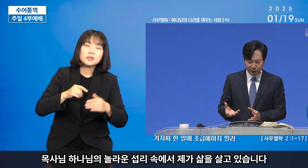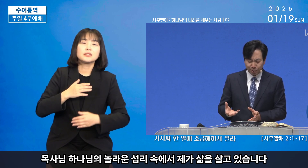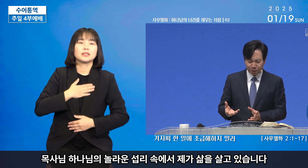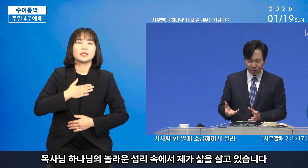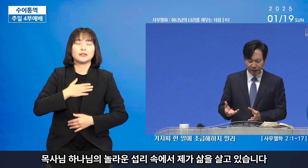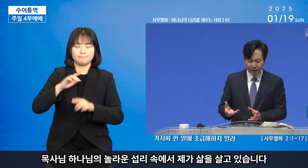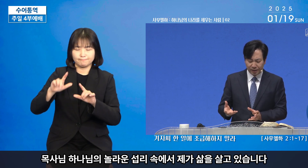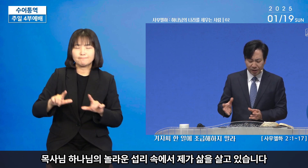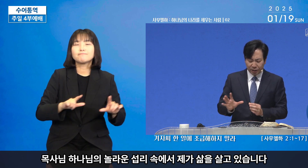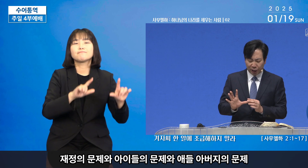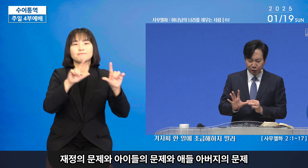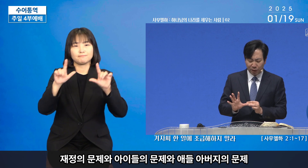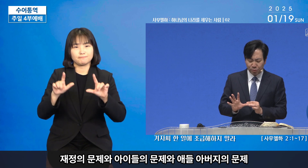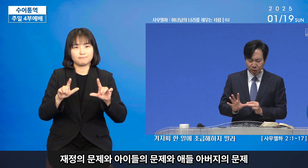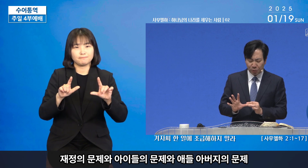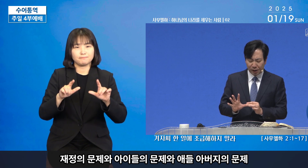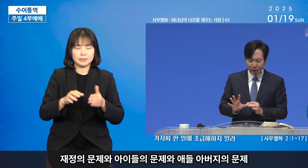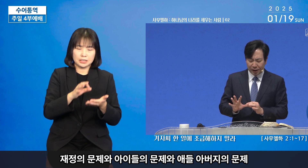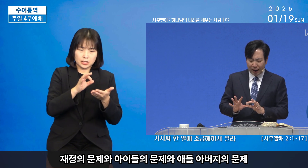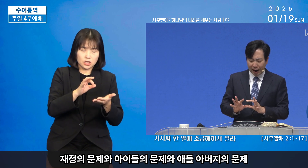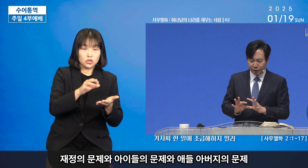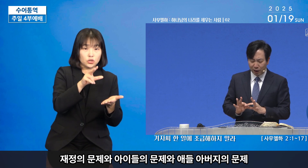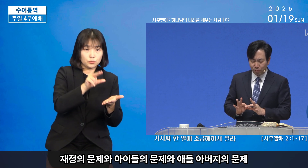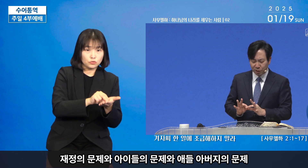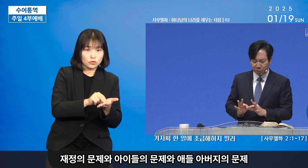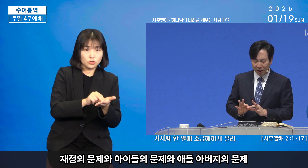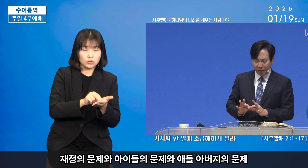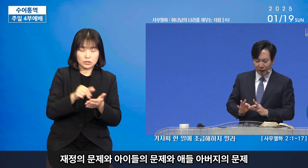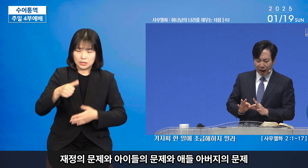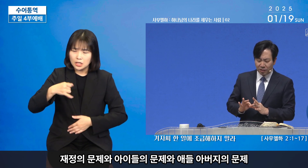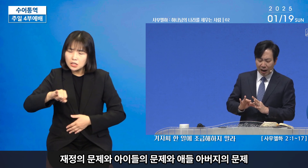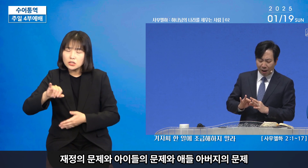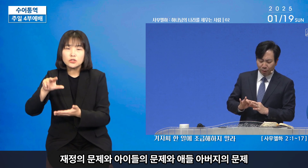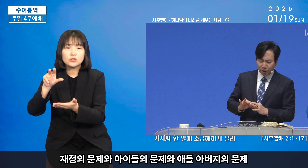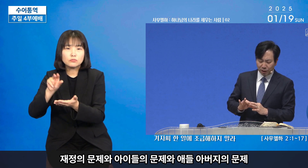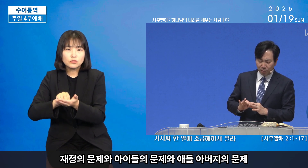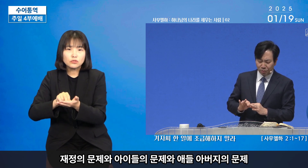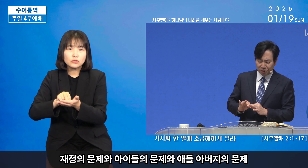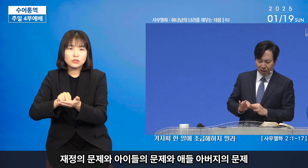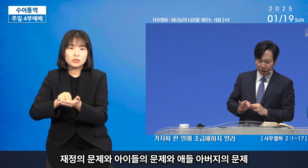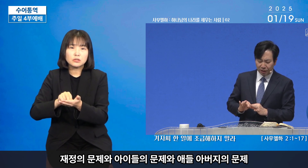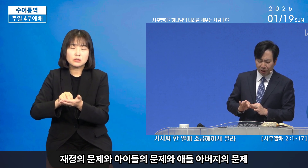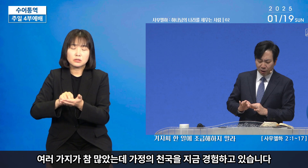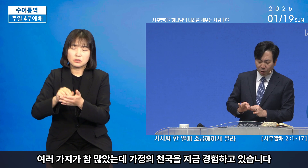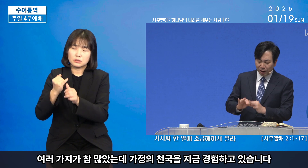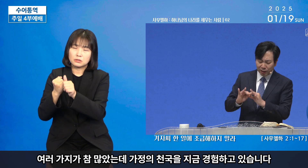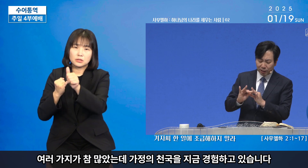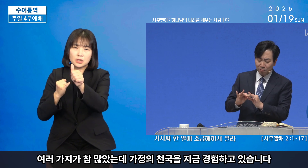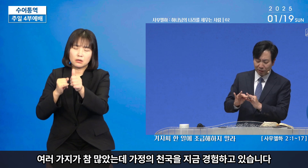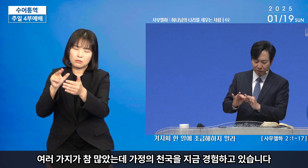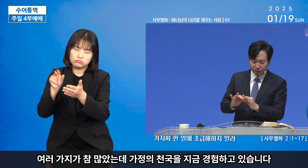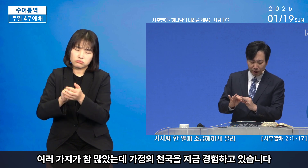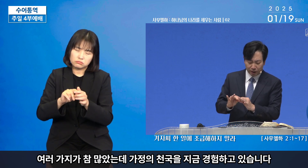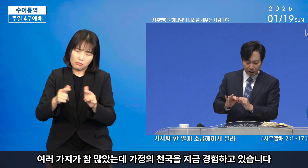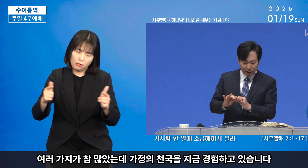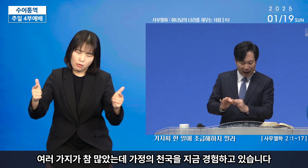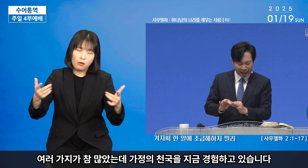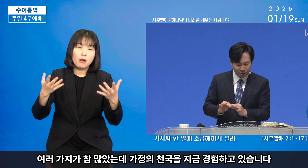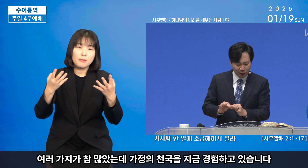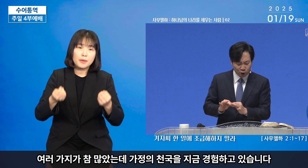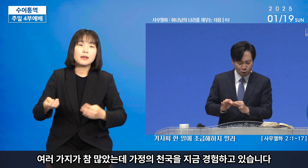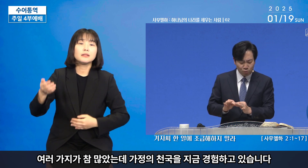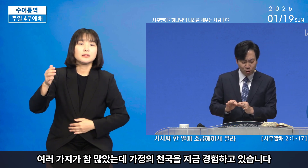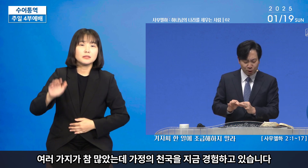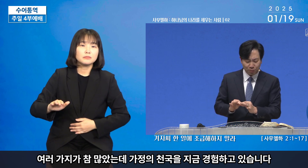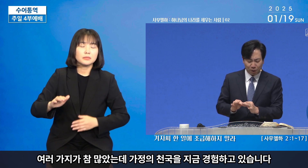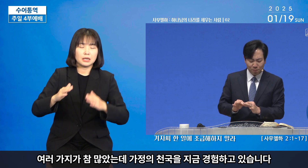삶을 살고 있습니다. 재정의 문제와 아이들의 문제와 애들 아버지의 문제, 여러 가지가 참 많았는데